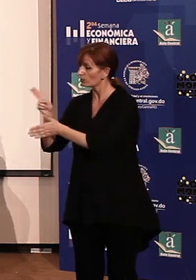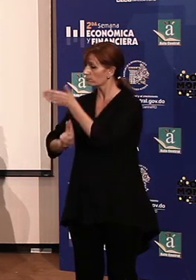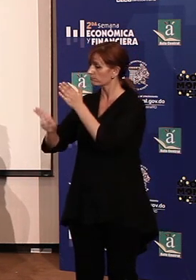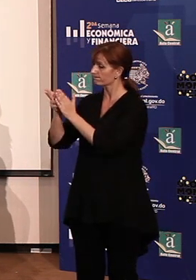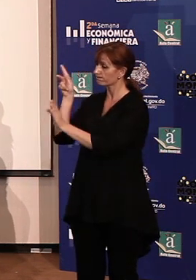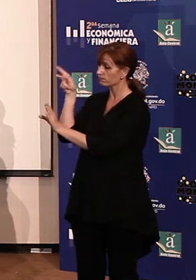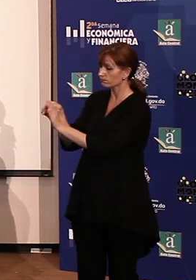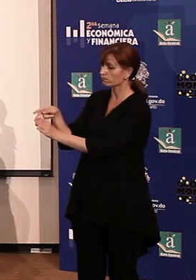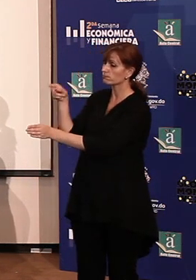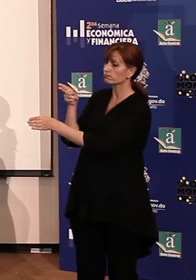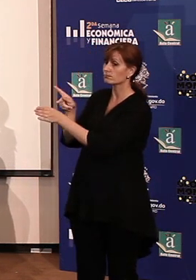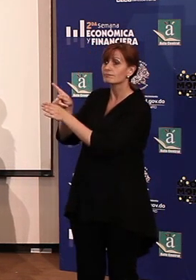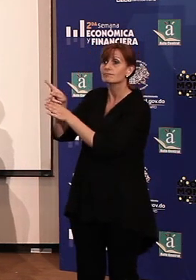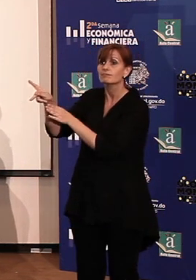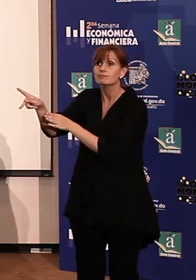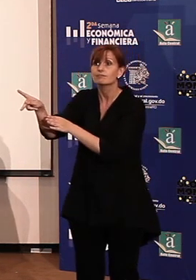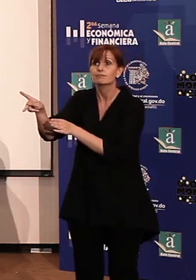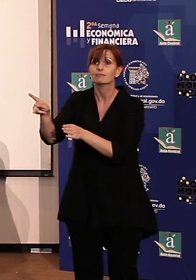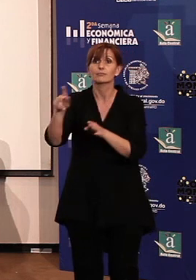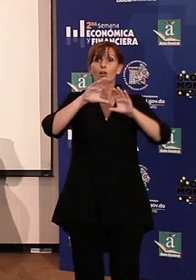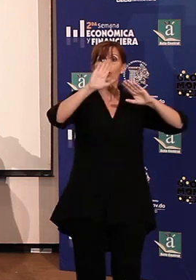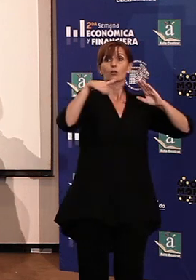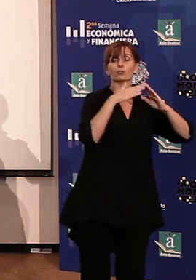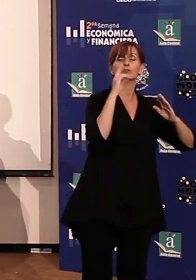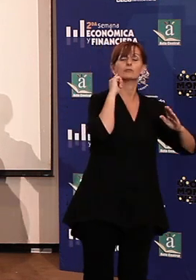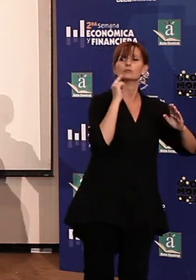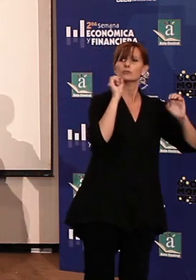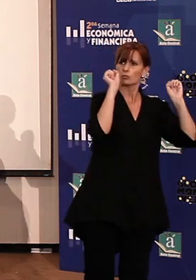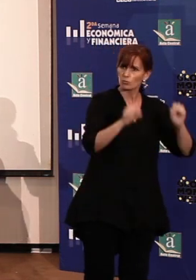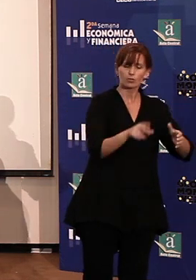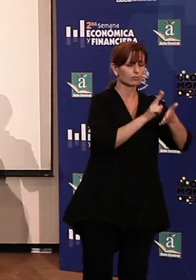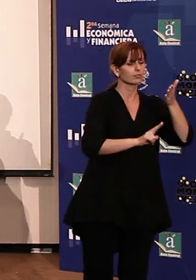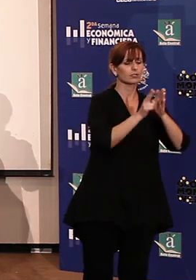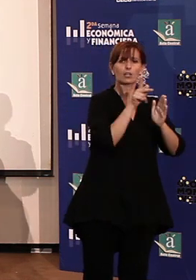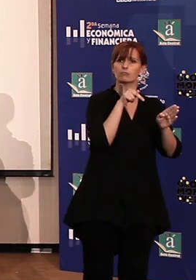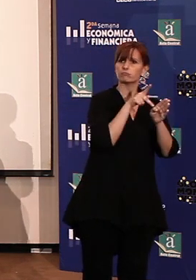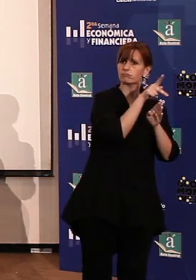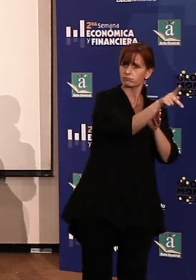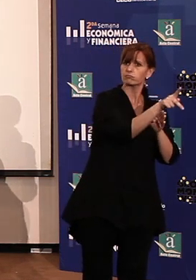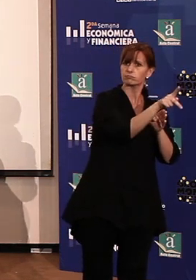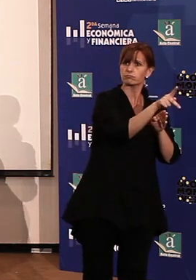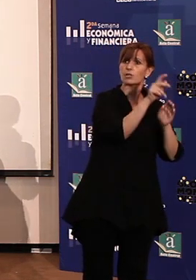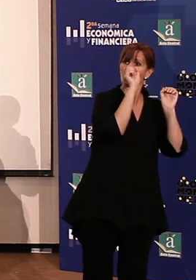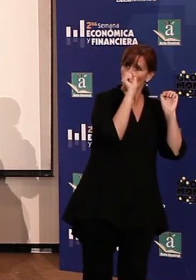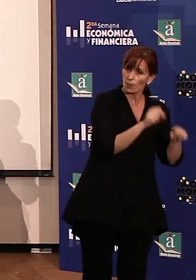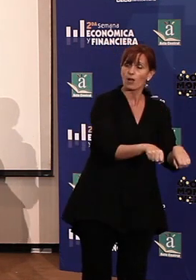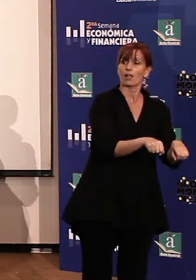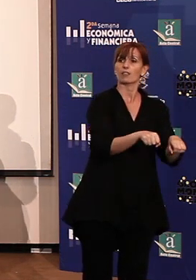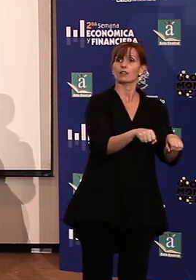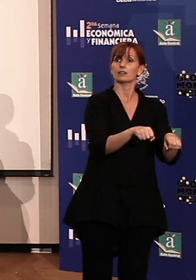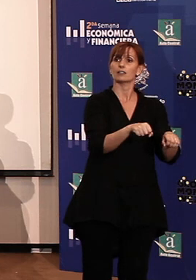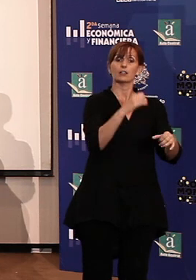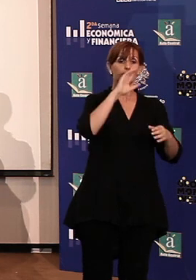la comunidad sorda va a tener las dos igual que el oyente de una carrera universitaria y una respuesta inmediata para ingresar al